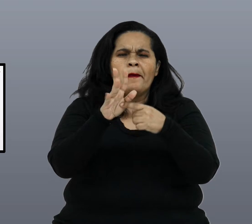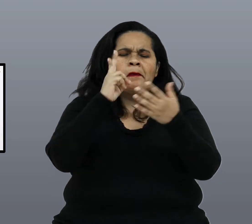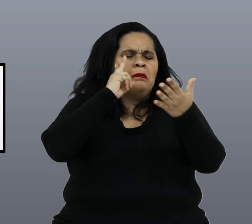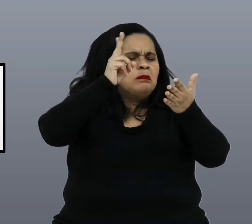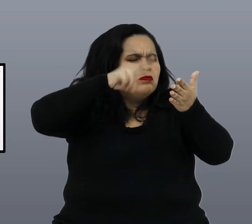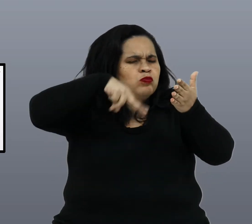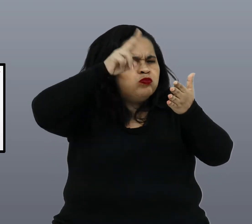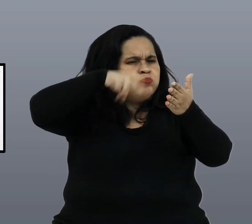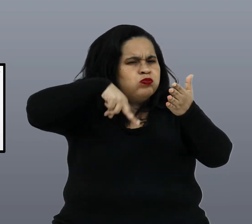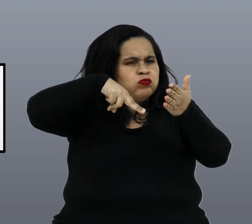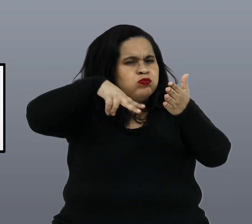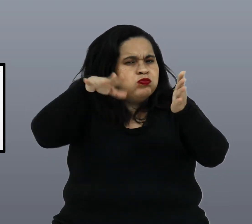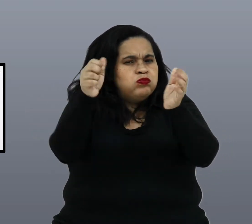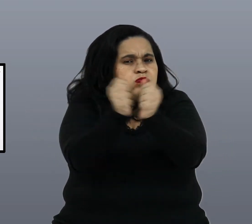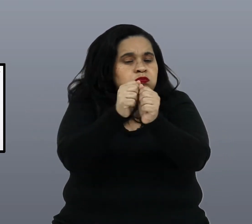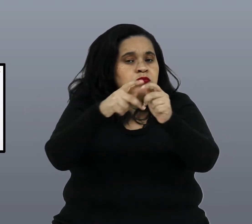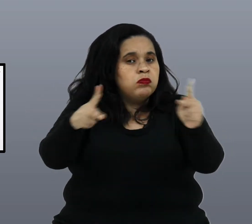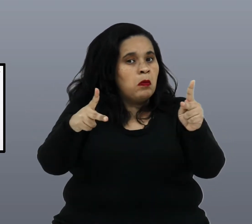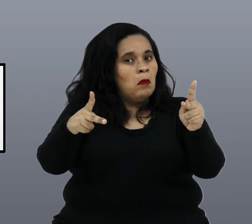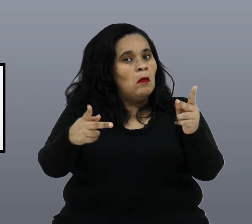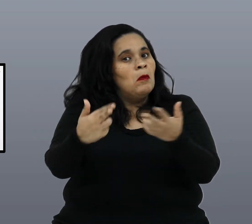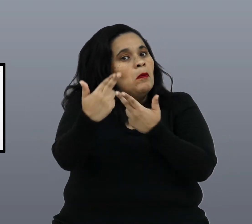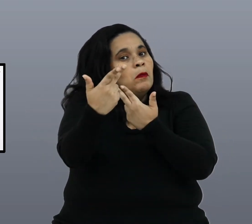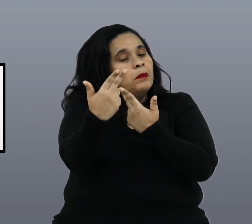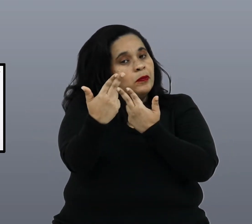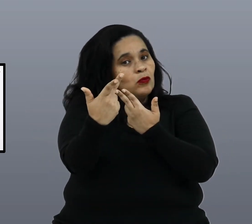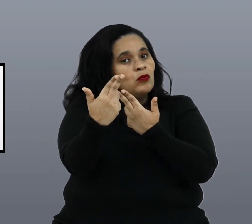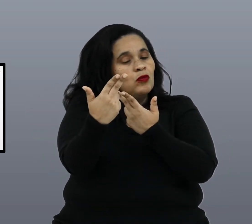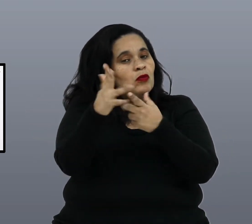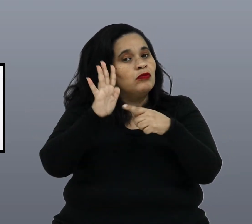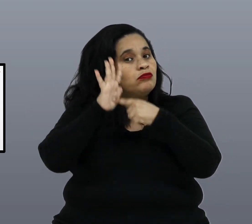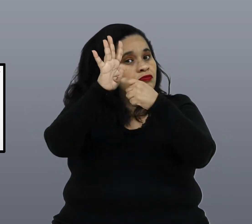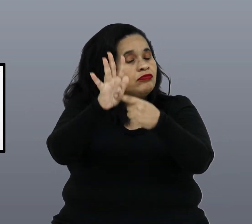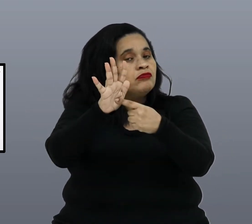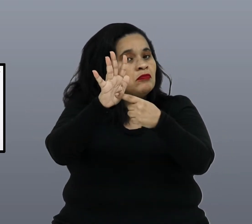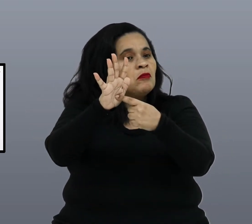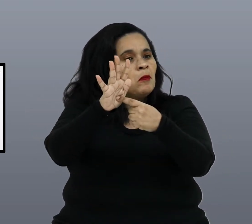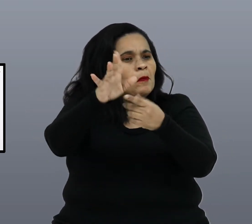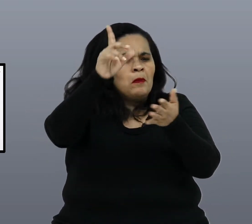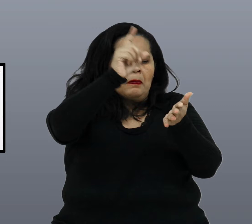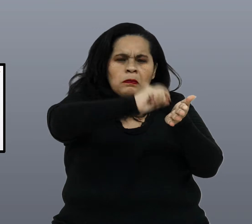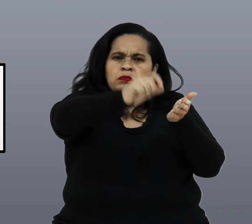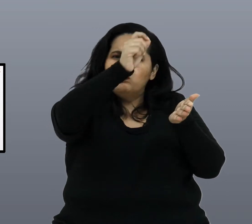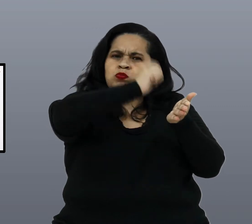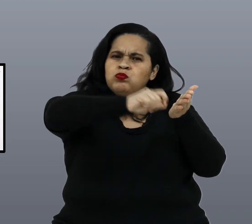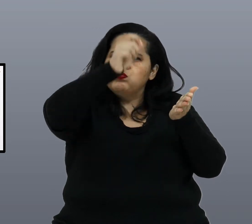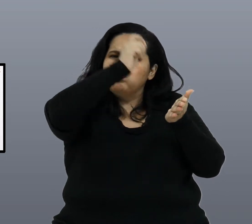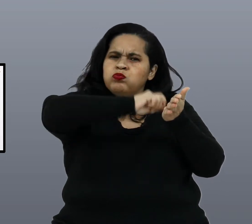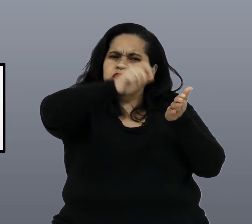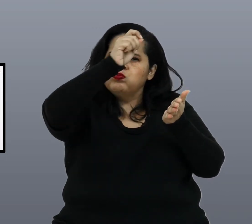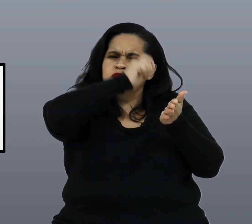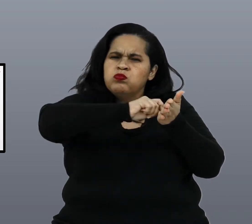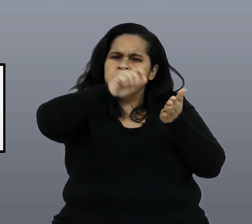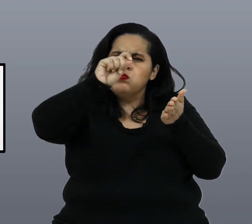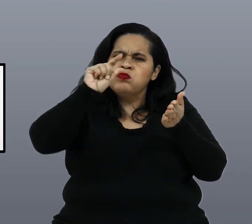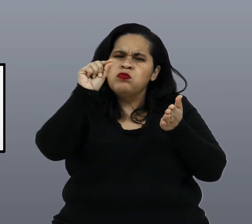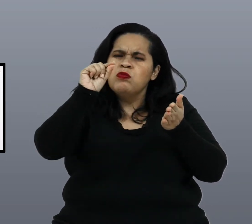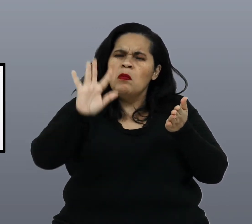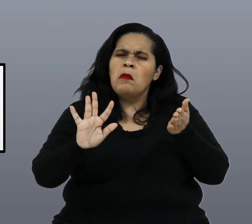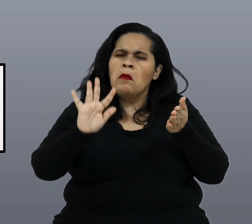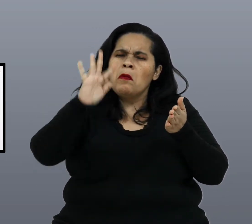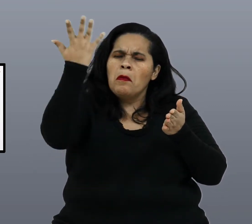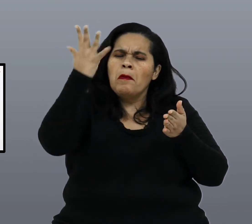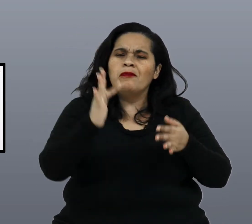literatura que tem como uma de suas características escrever sobre eventos futuros